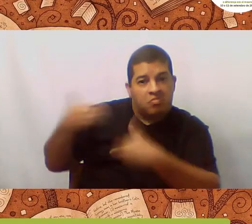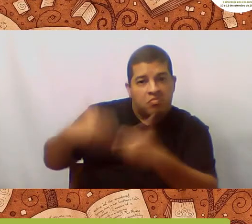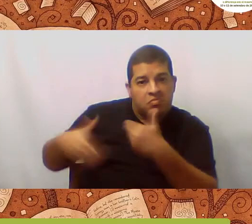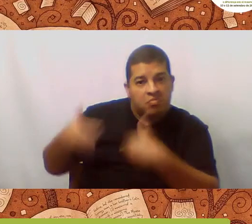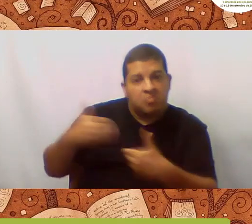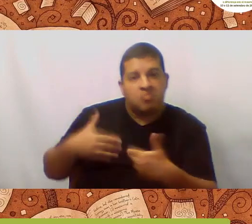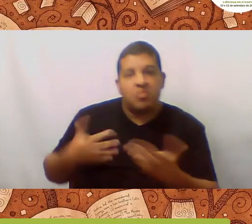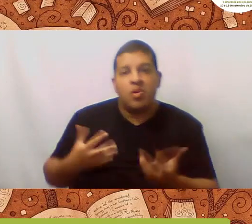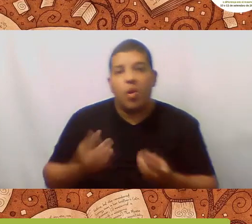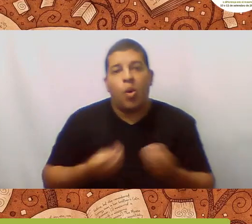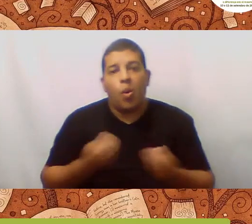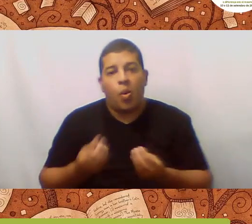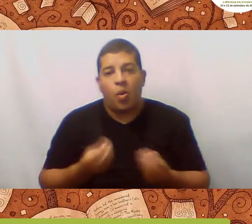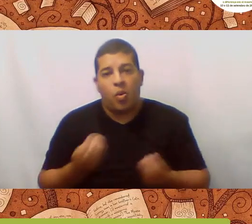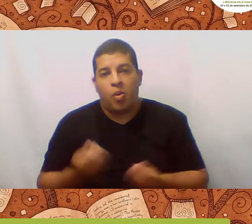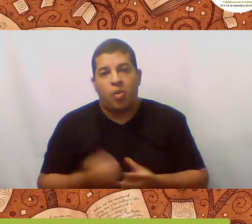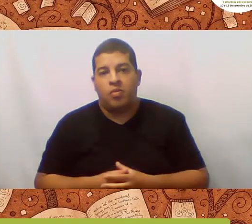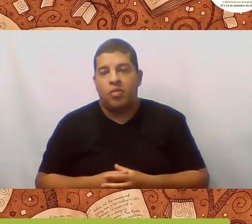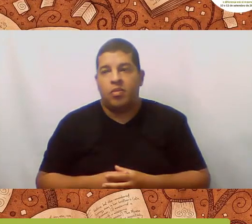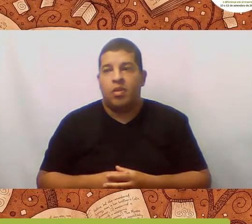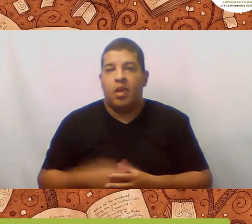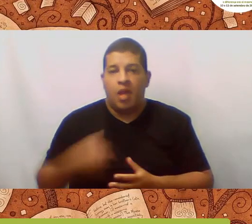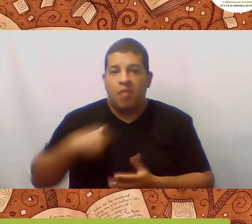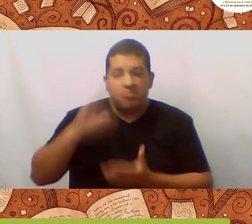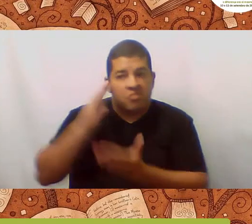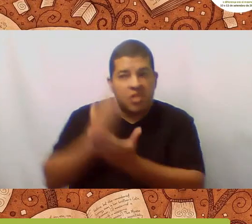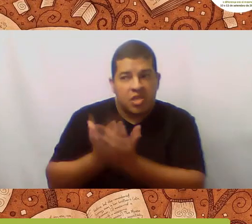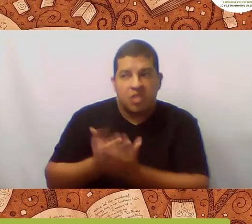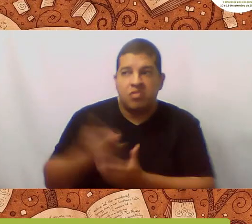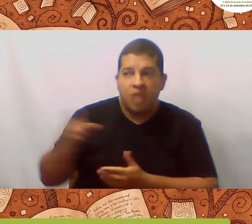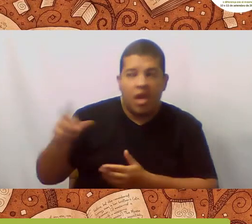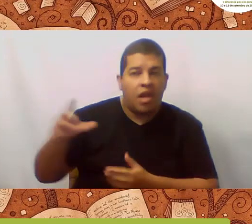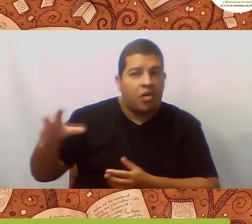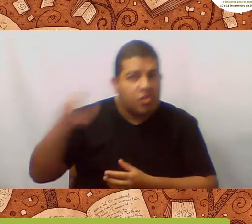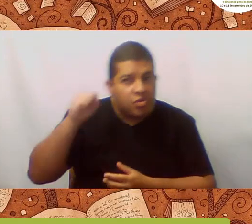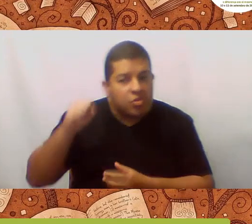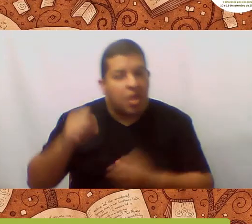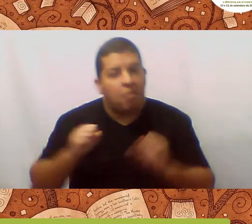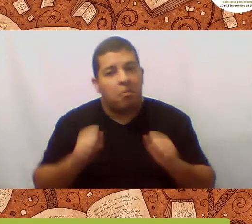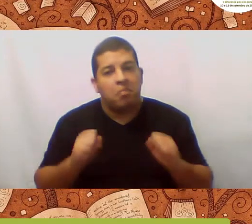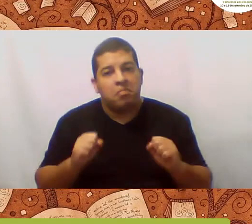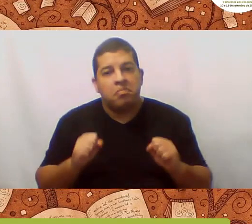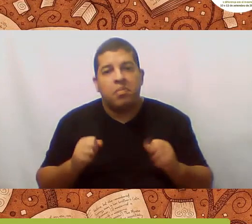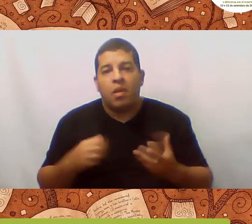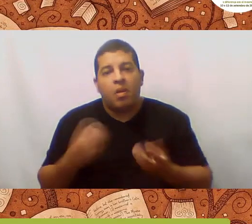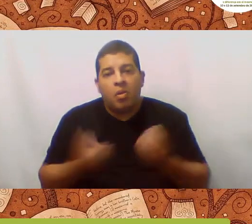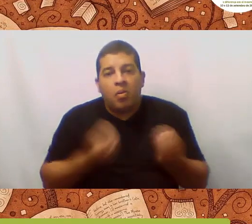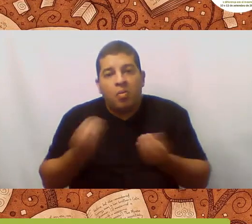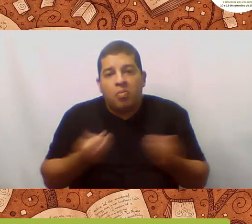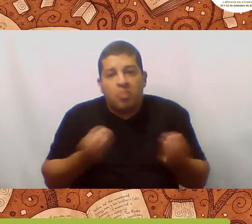o outro vai nos escutar, que é o desalento. Né? Então, diante desse quadro,